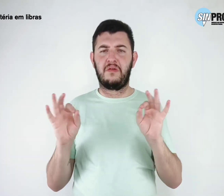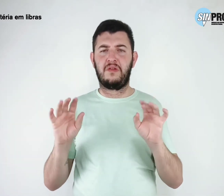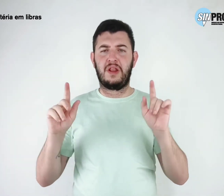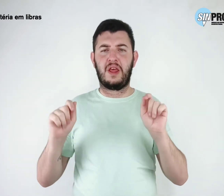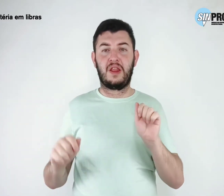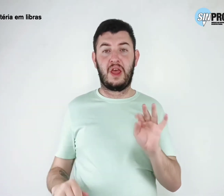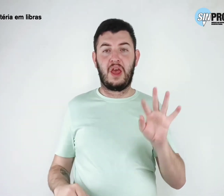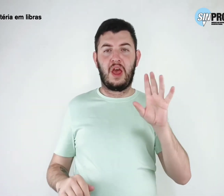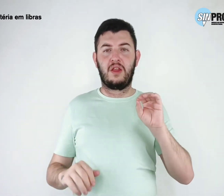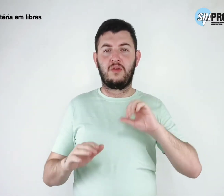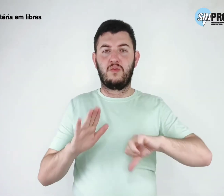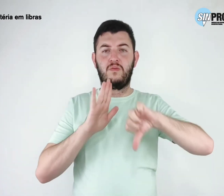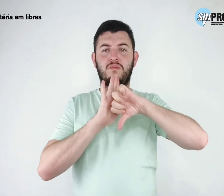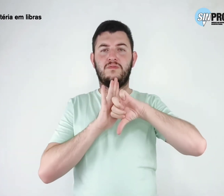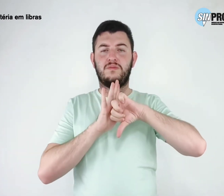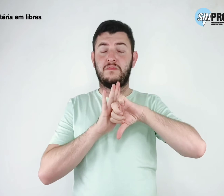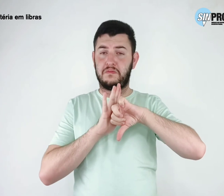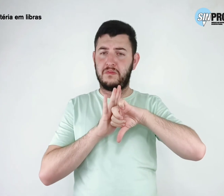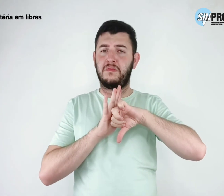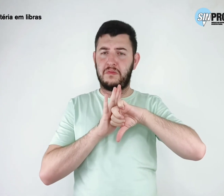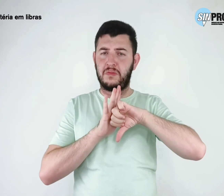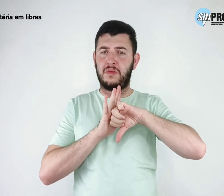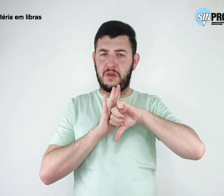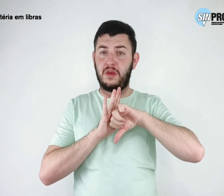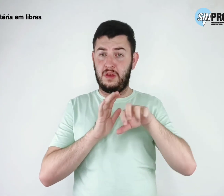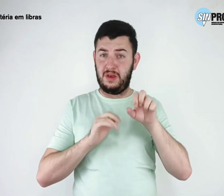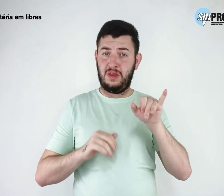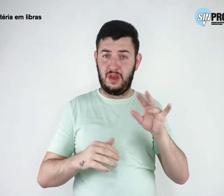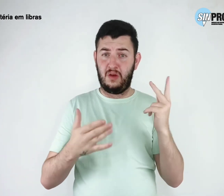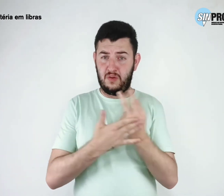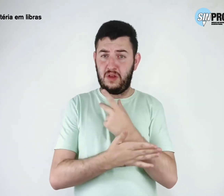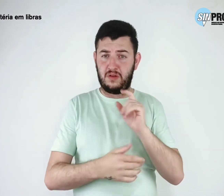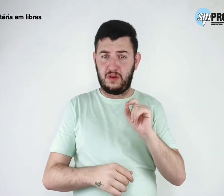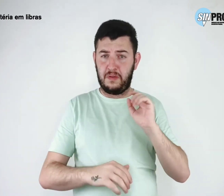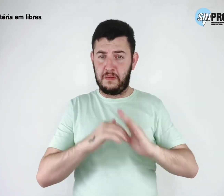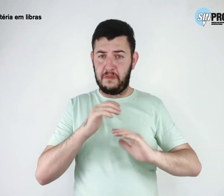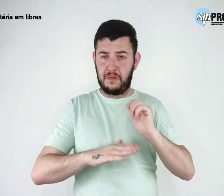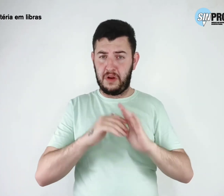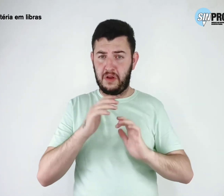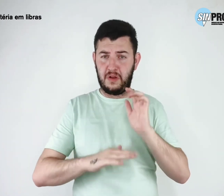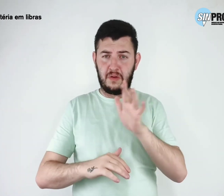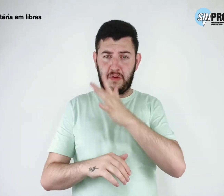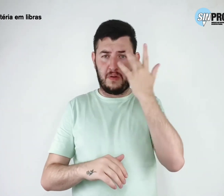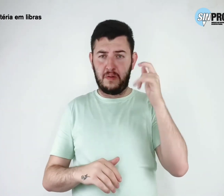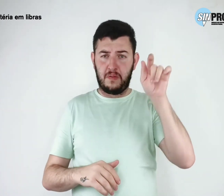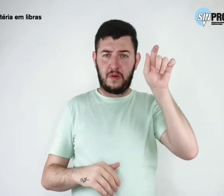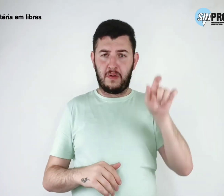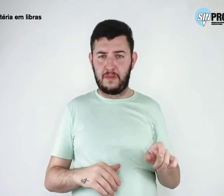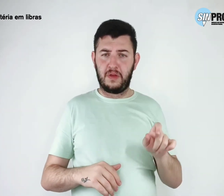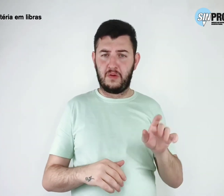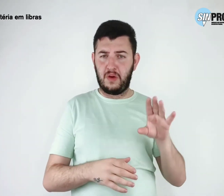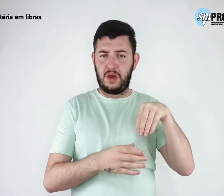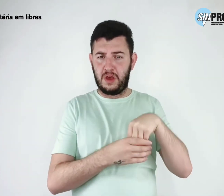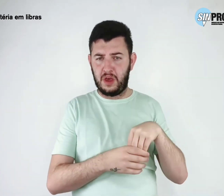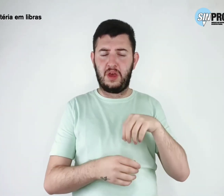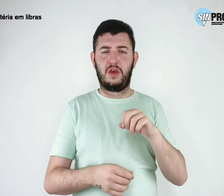criminosos e, mesmo que fossem praticados por alguma pessoa que pertencesse a uma